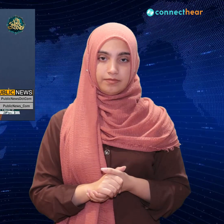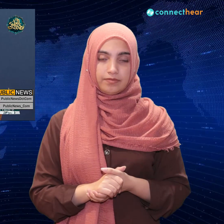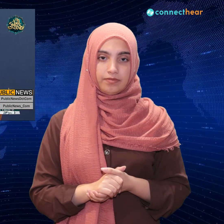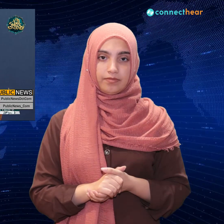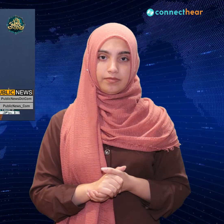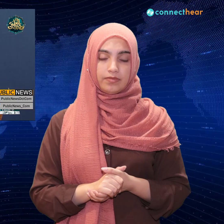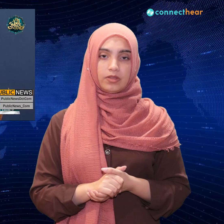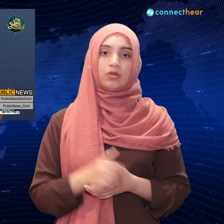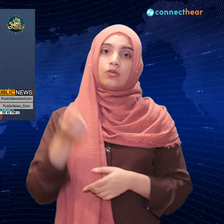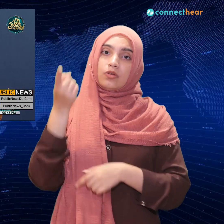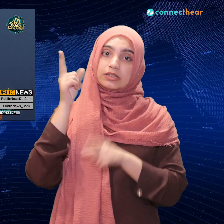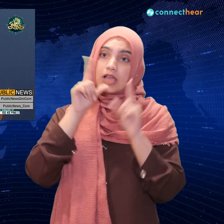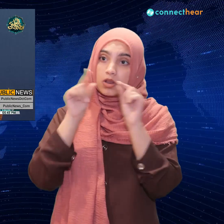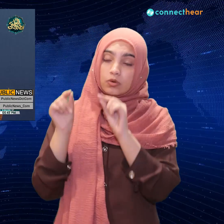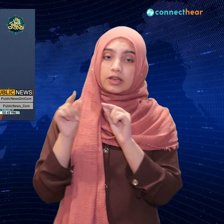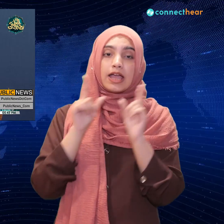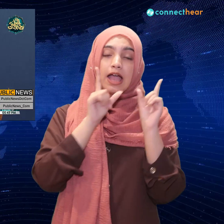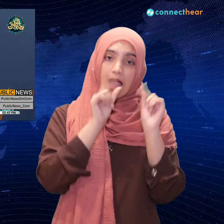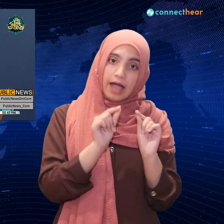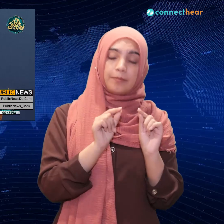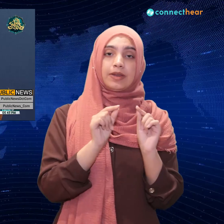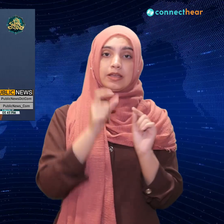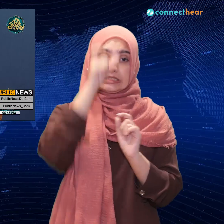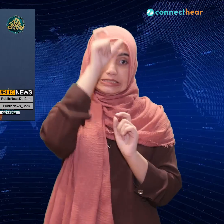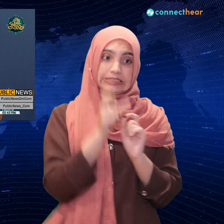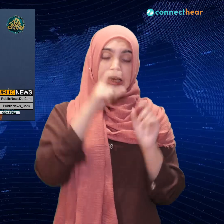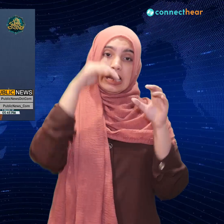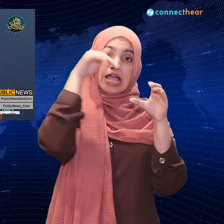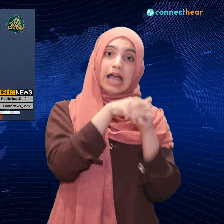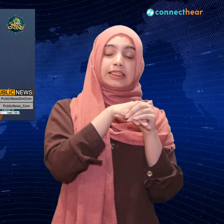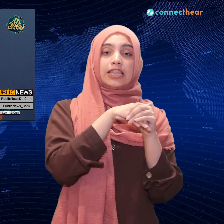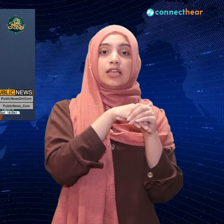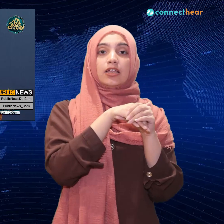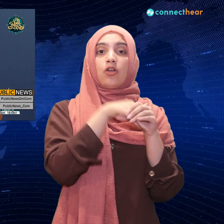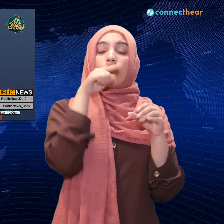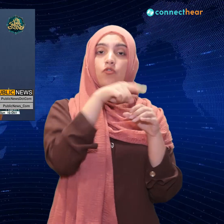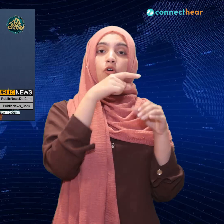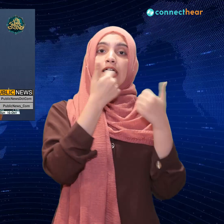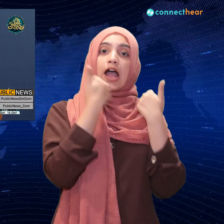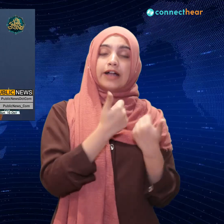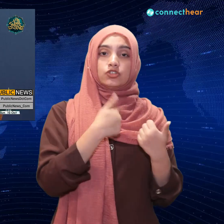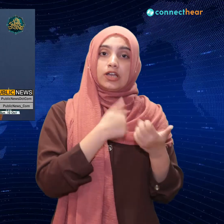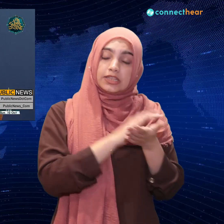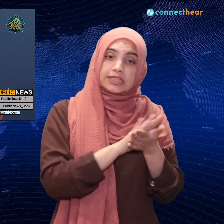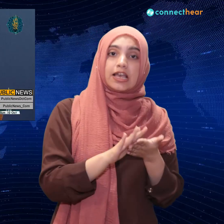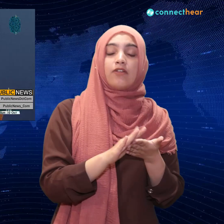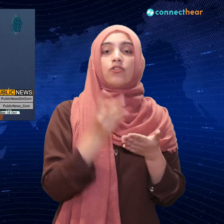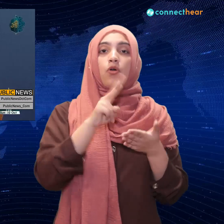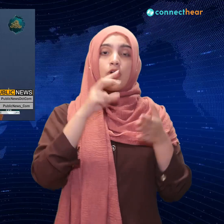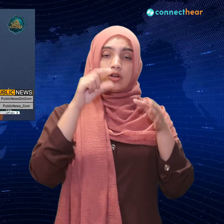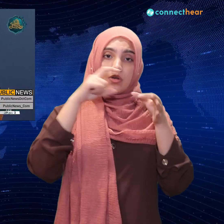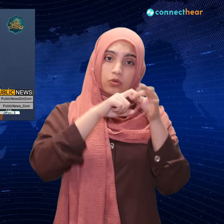ان کی جو اپنی پرسنالٹی تھی، میں صرف اس کے اندر 3 ٹریٹس، ایک تو صادق اور امین، اور ایک قرآن کی آیت ہے کہ جو